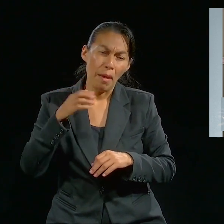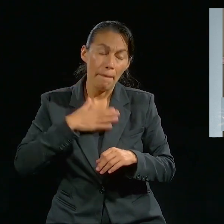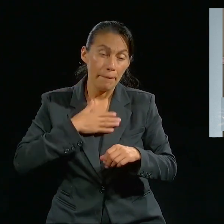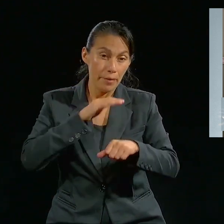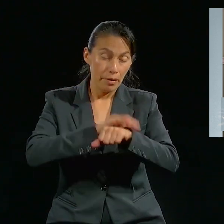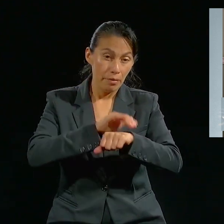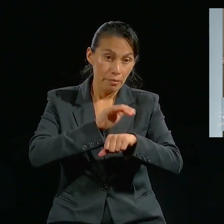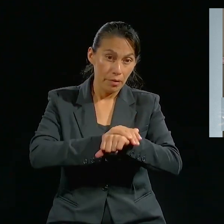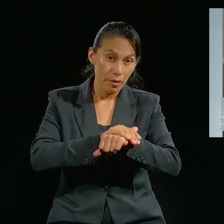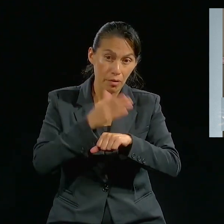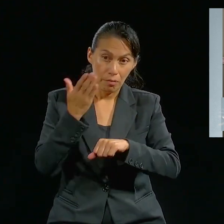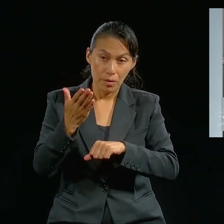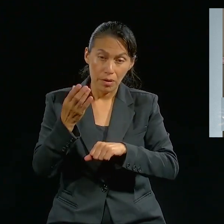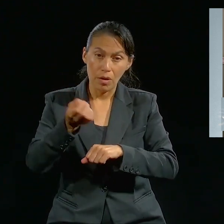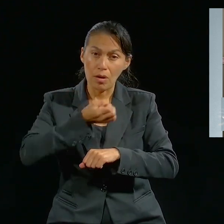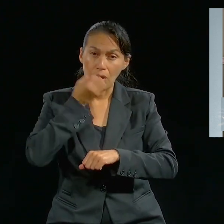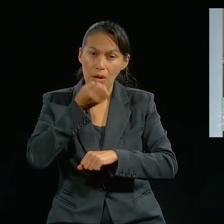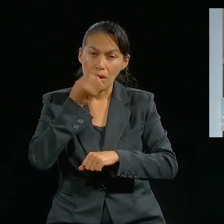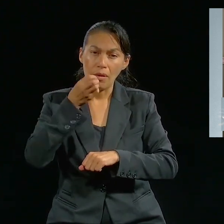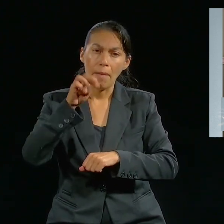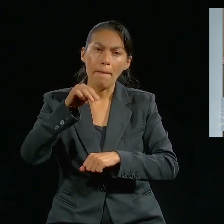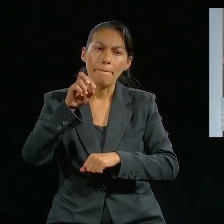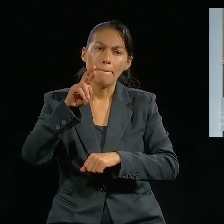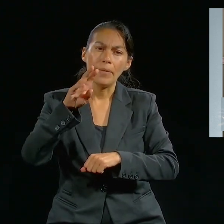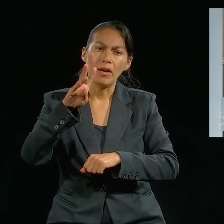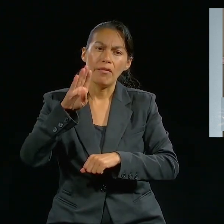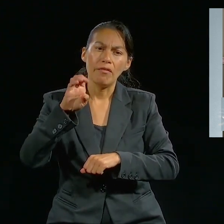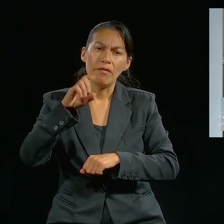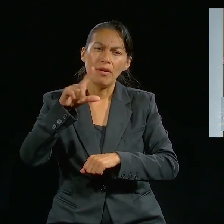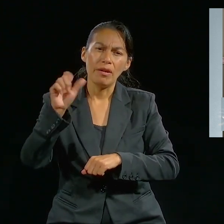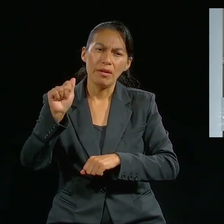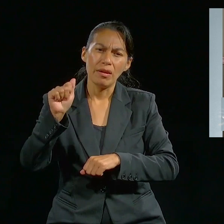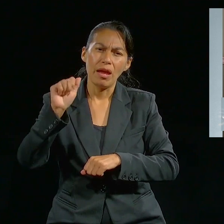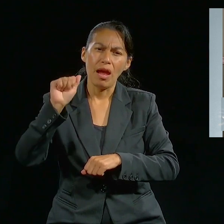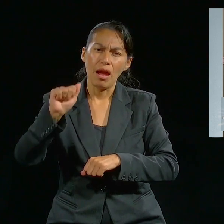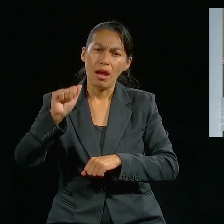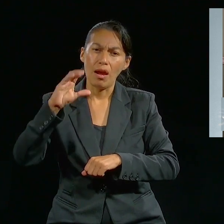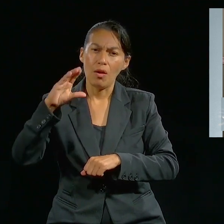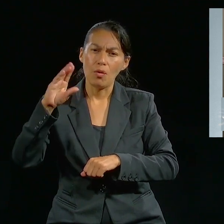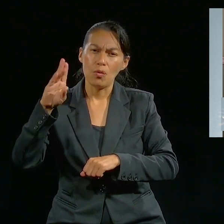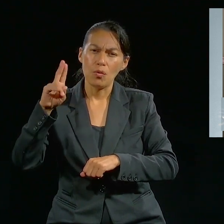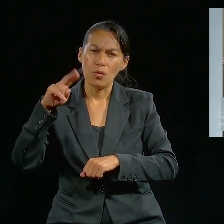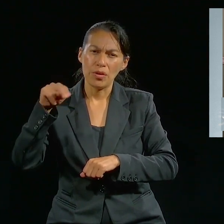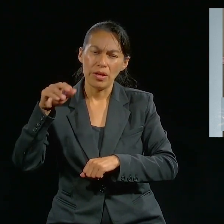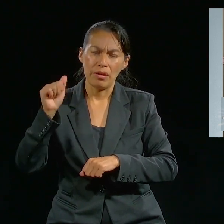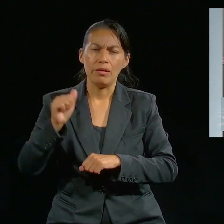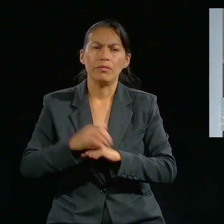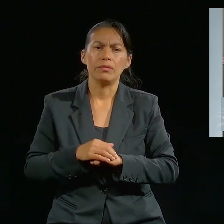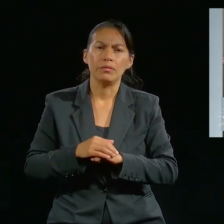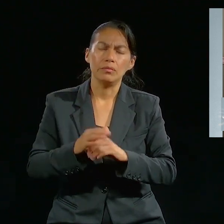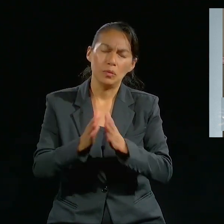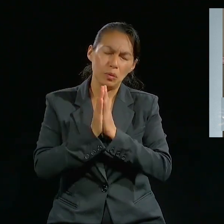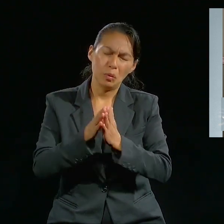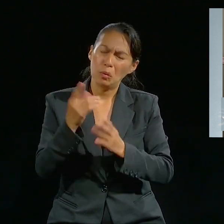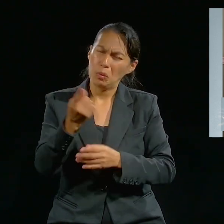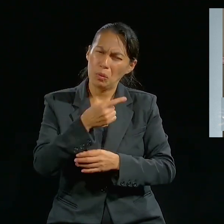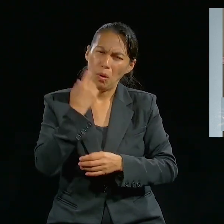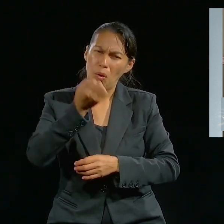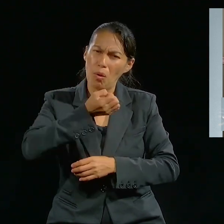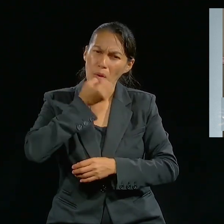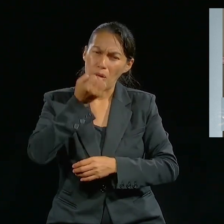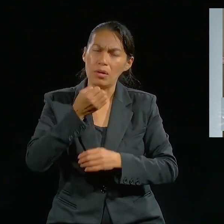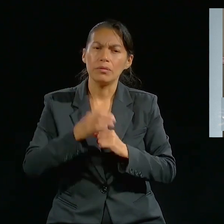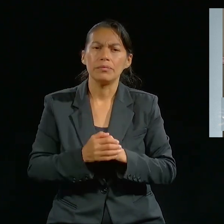orar por Marbella Acuña vamos a estar tomando en cuenta estas oraciones también